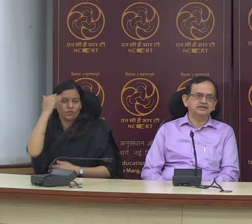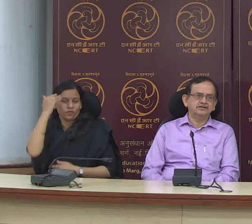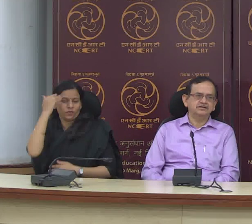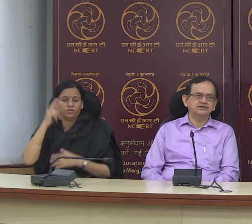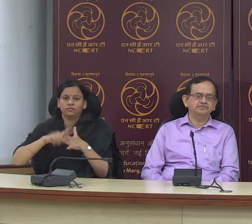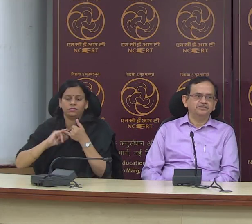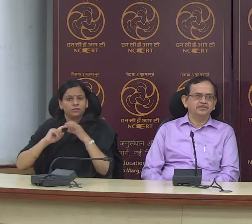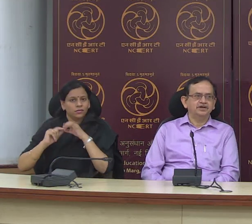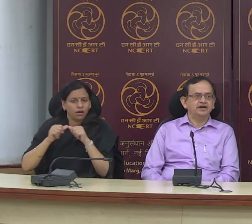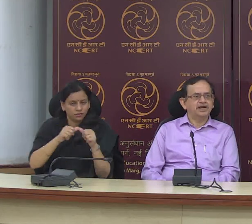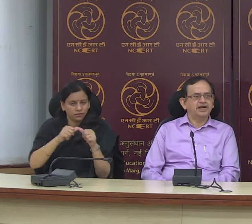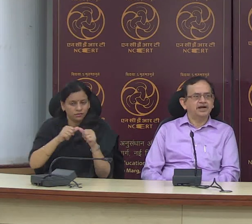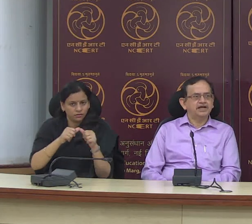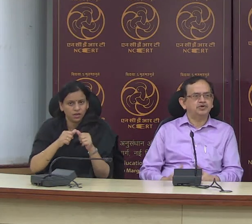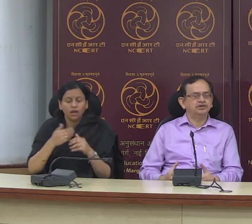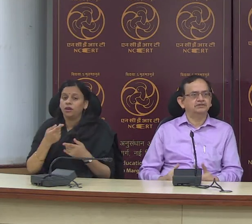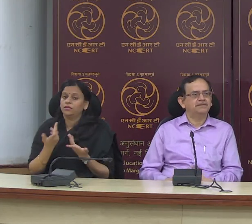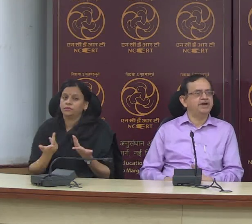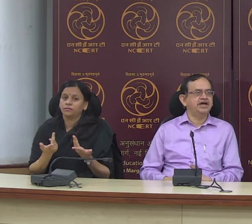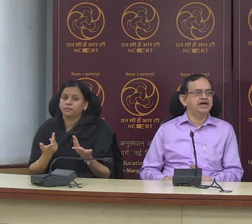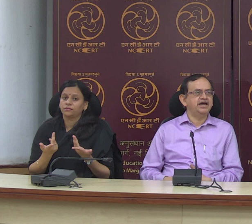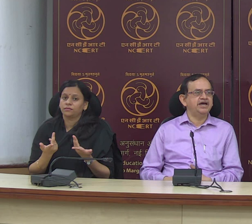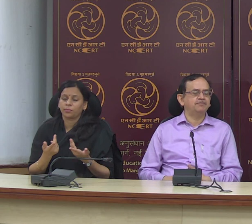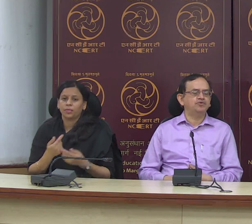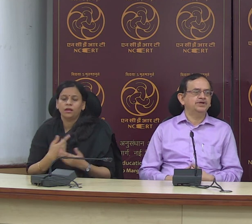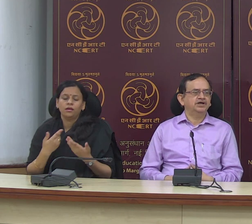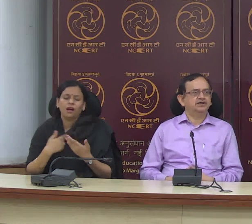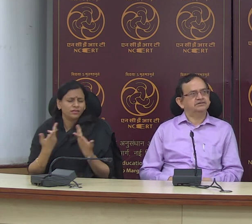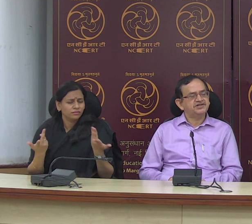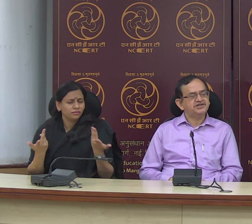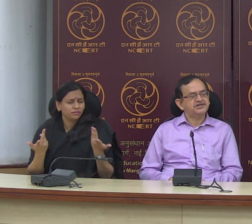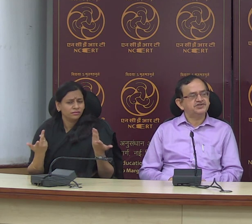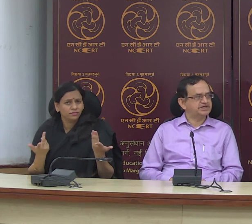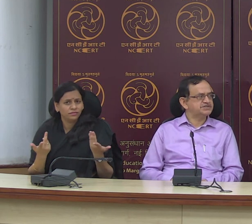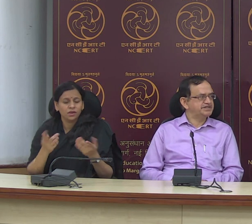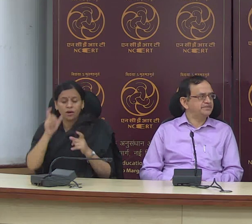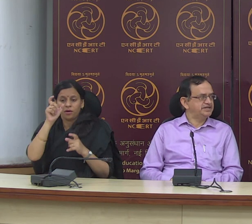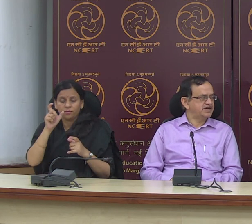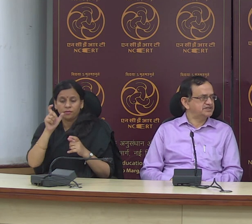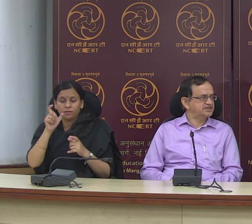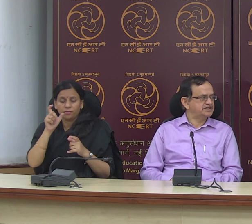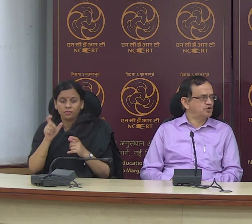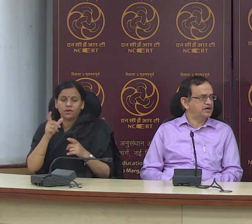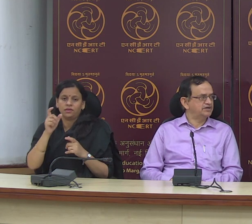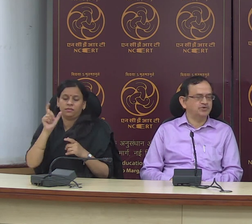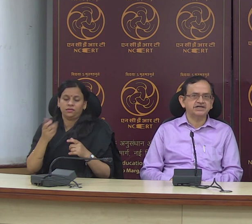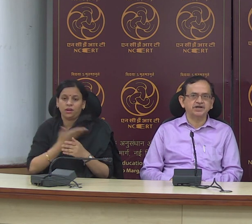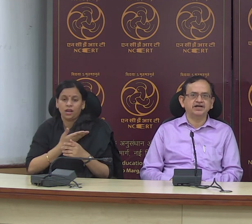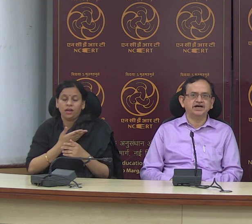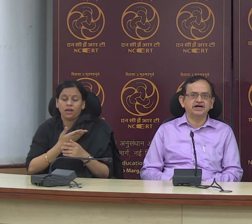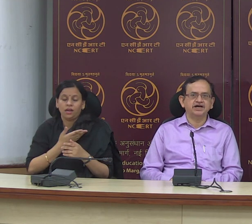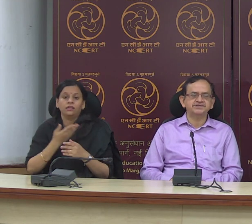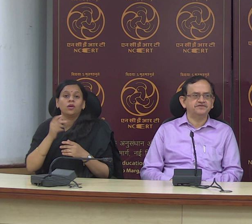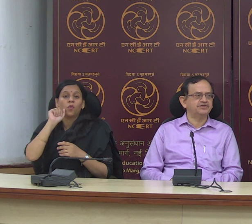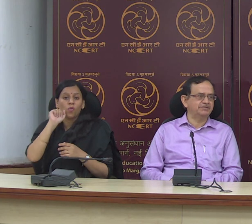इनफैक्ट हमारा जो मैं आपको राइट्स ऑफ पर्सन्स विद डिसेबिलिटीज़ एक्ट जो हमारा